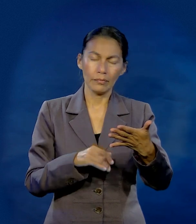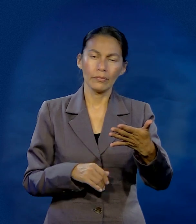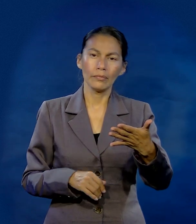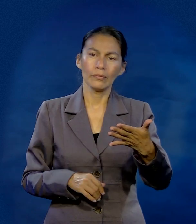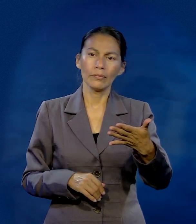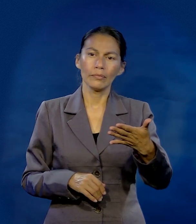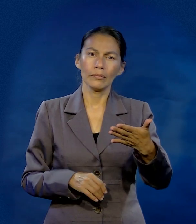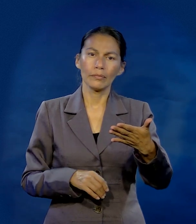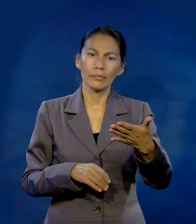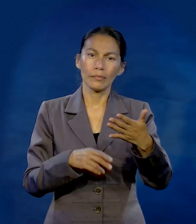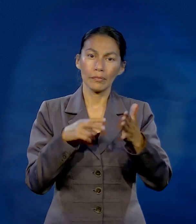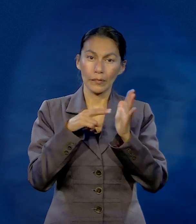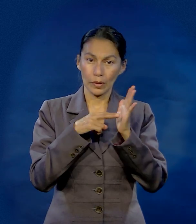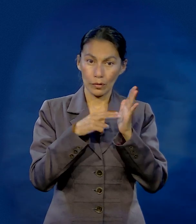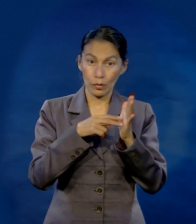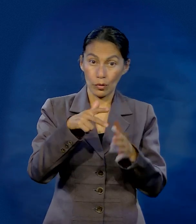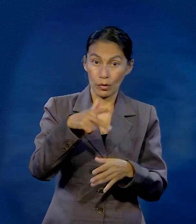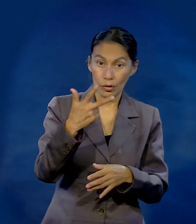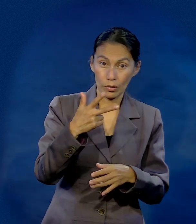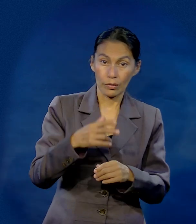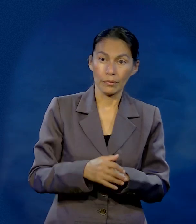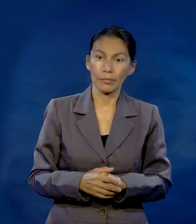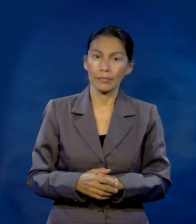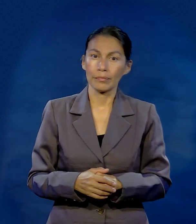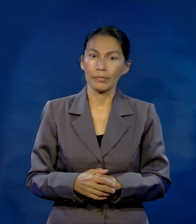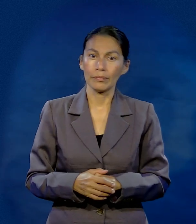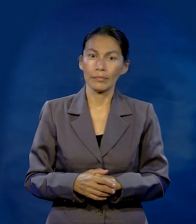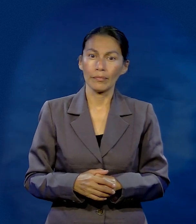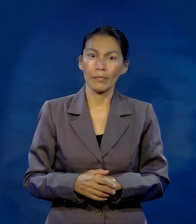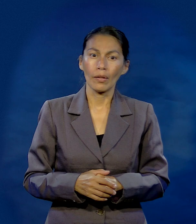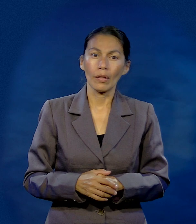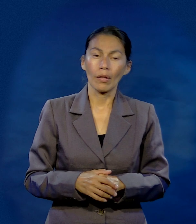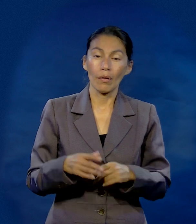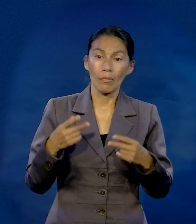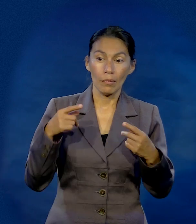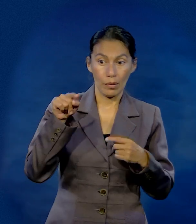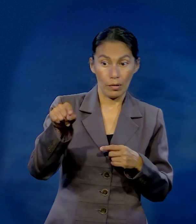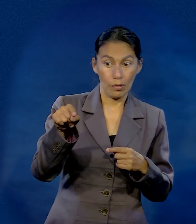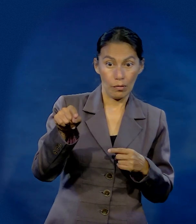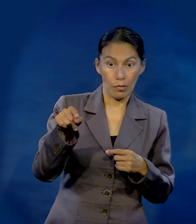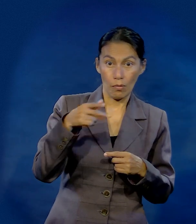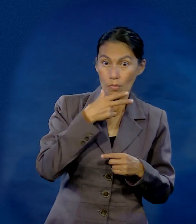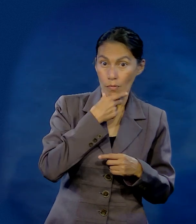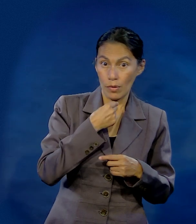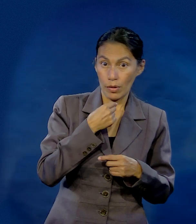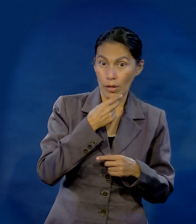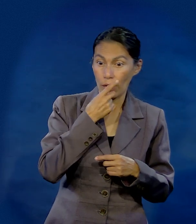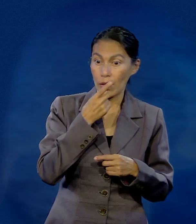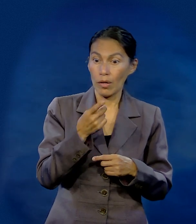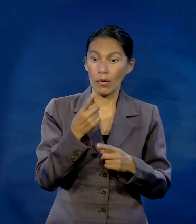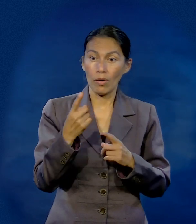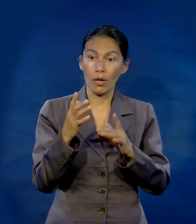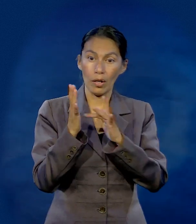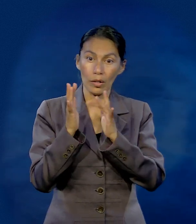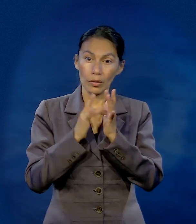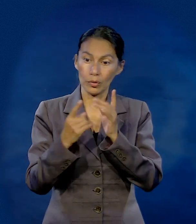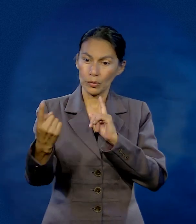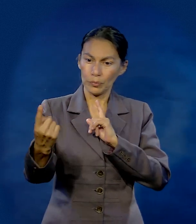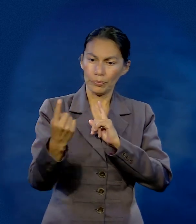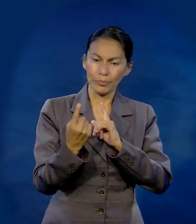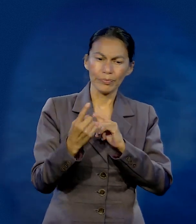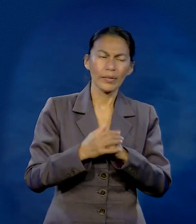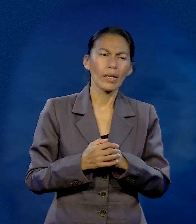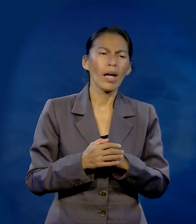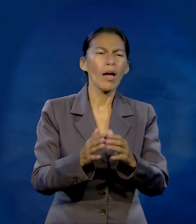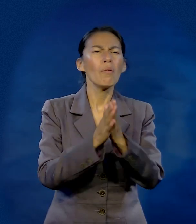digna de analizarse es una reacción de indignación profunda Ahora sí vamos a